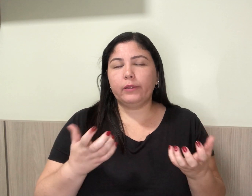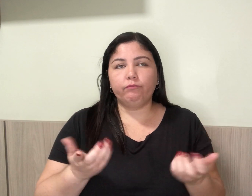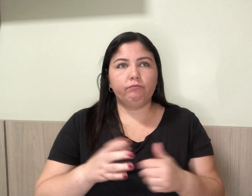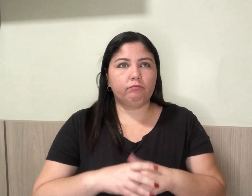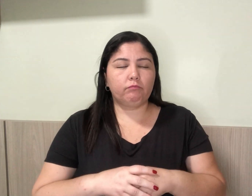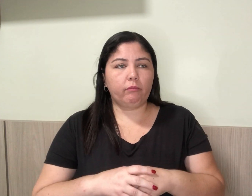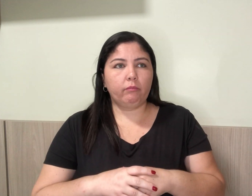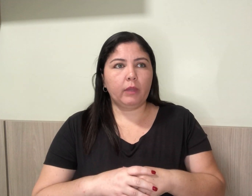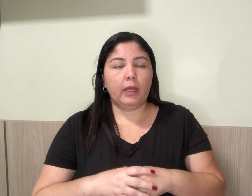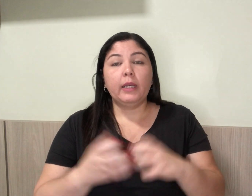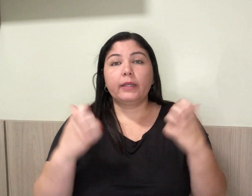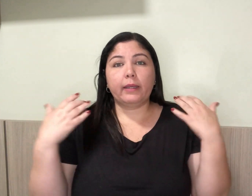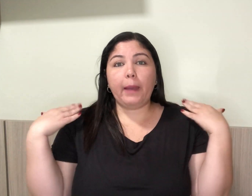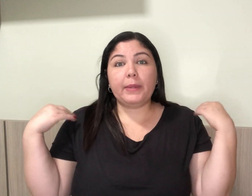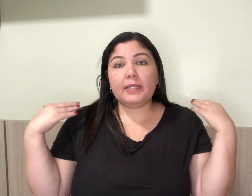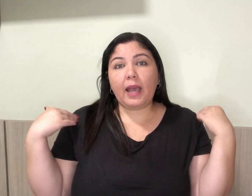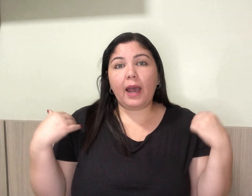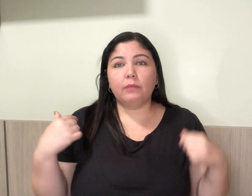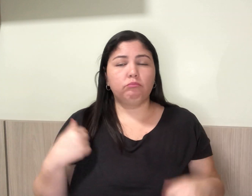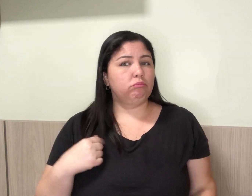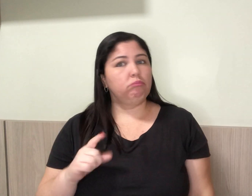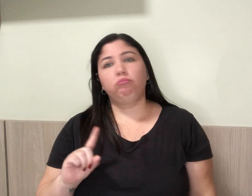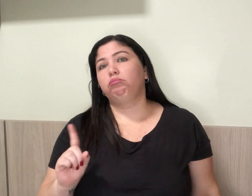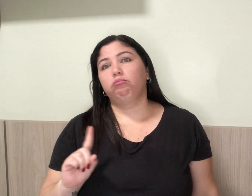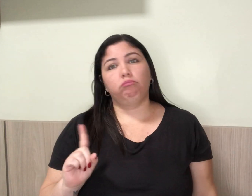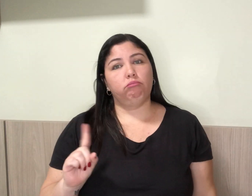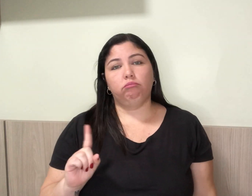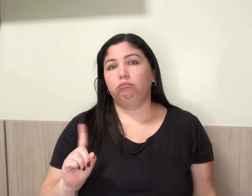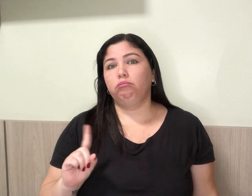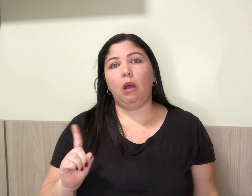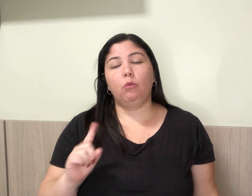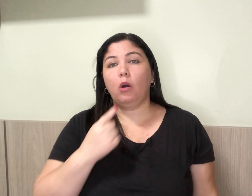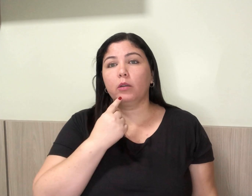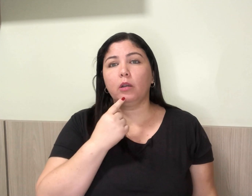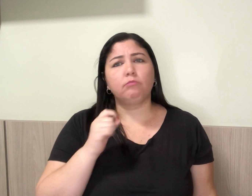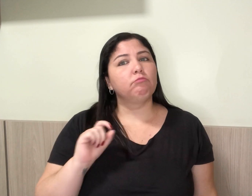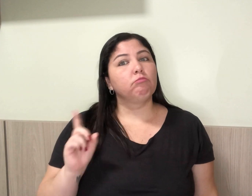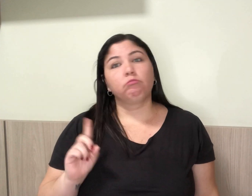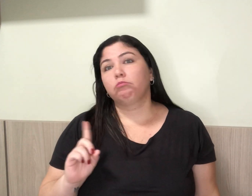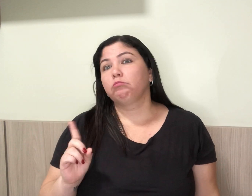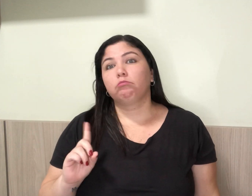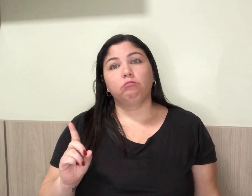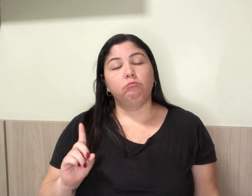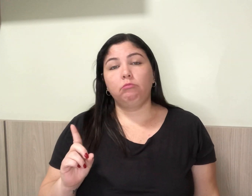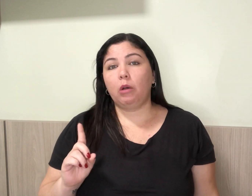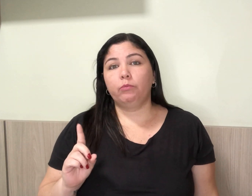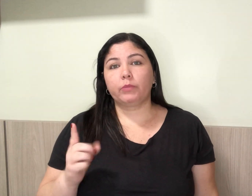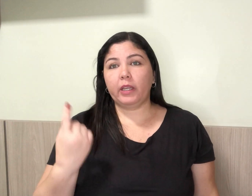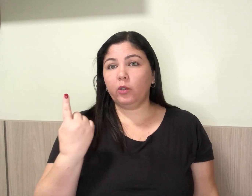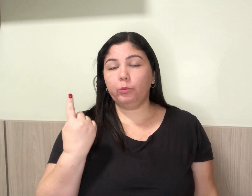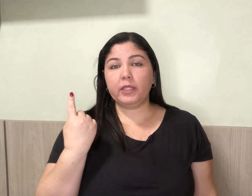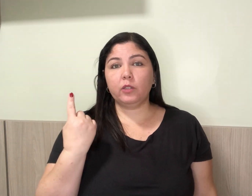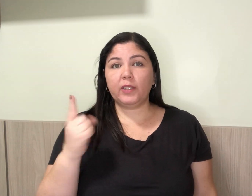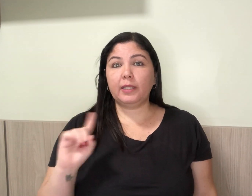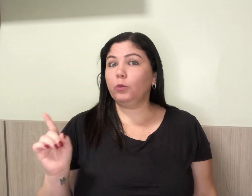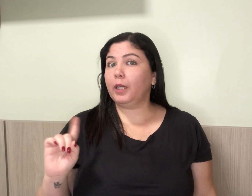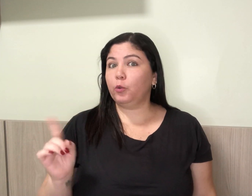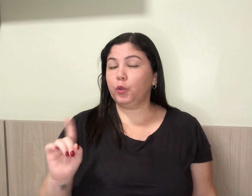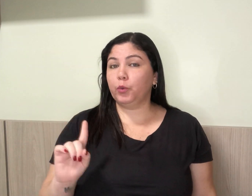você... quer passear? Não. Ó, aqui, ó. Não. eu não preciso fazer o não junto,